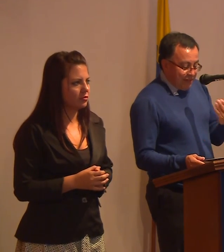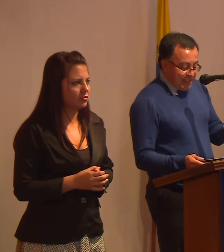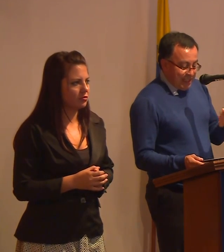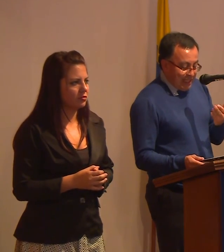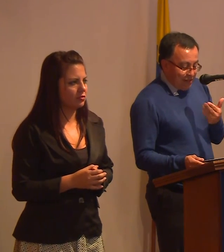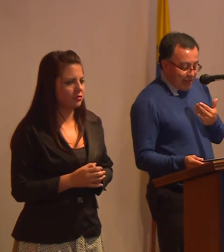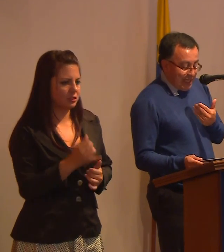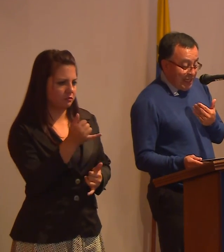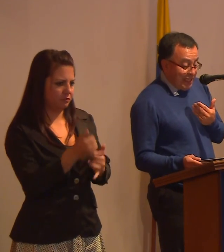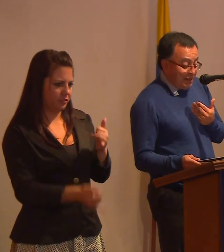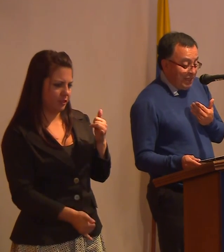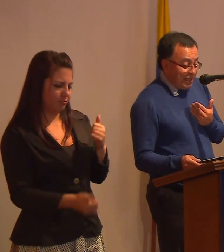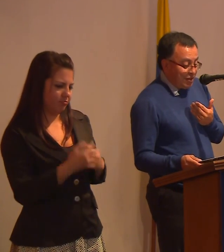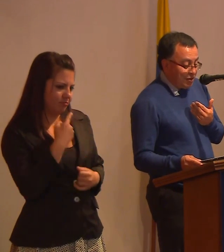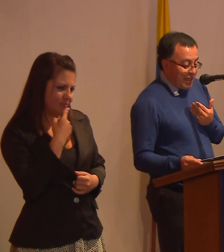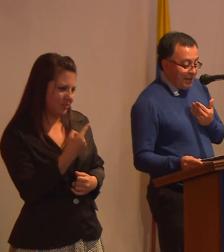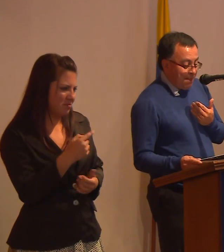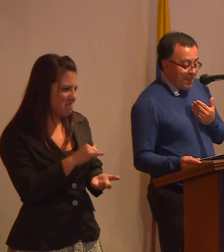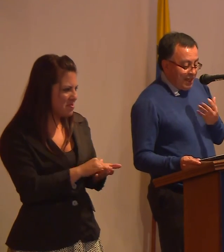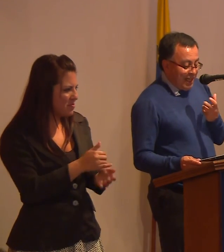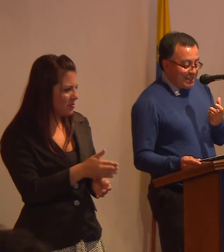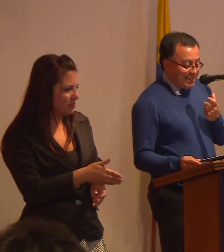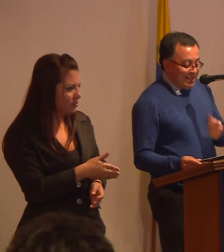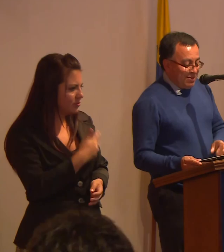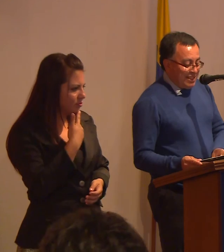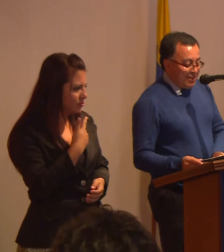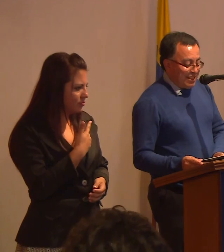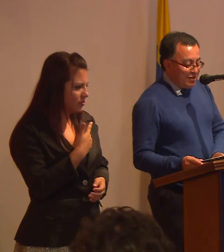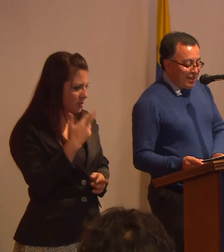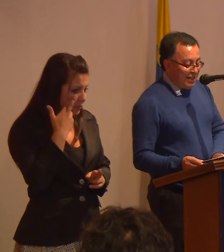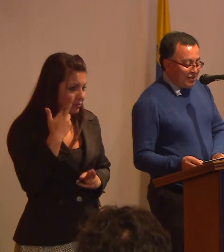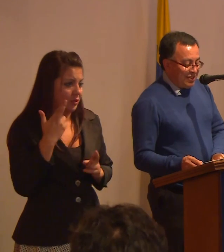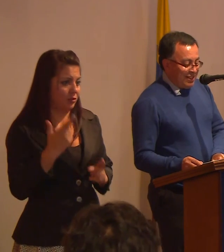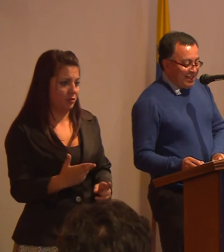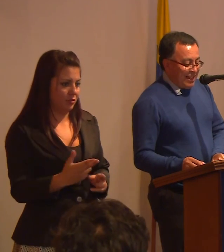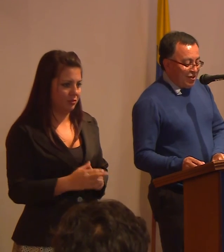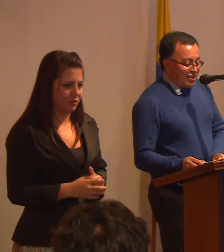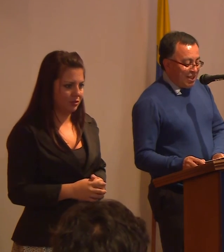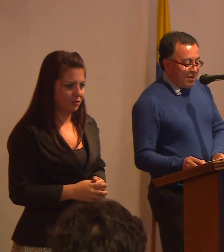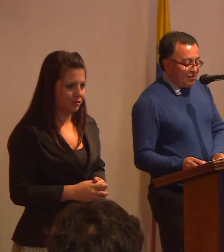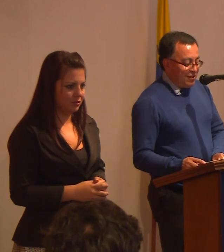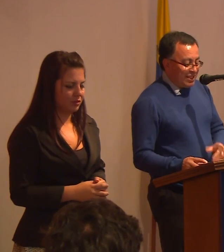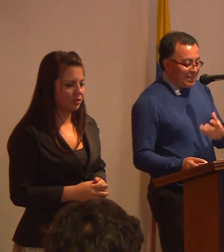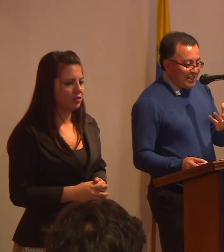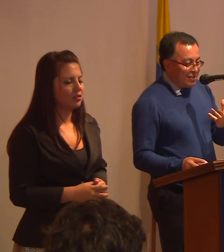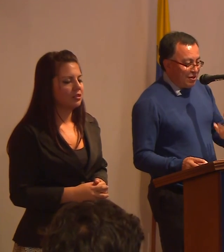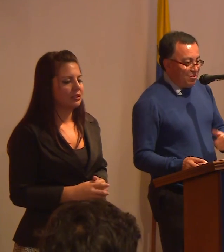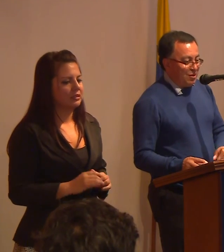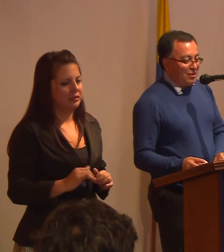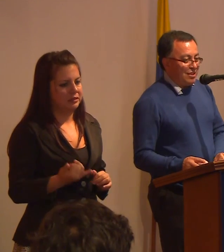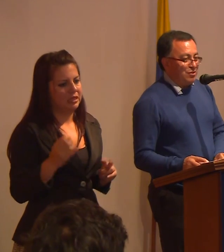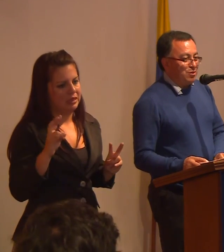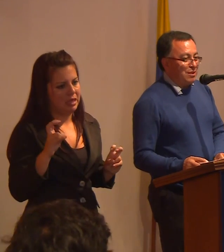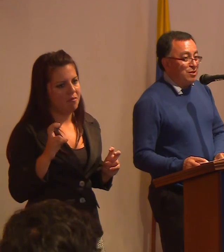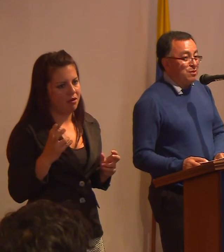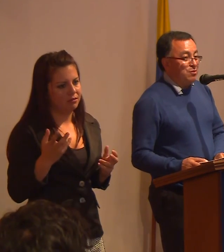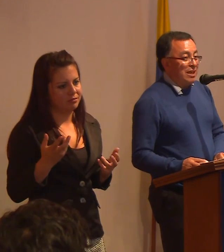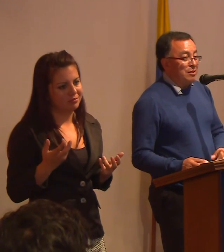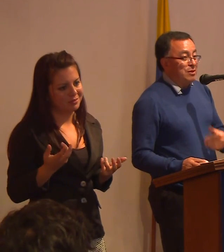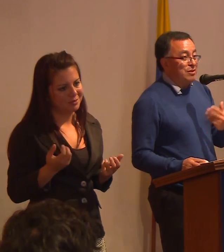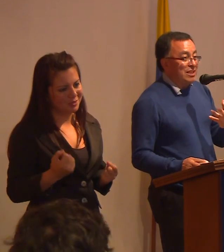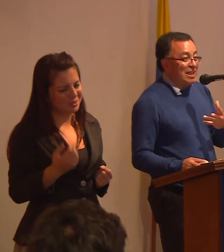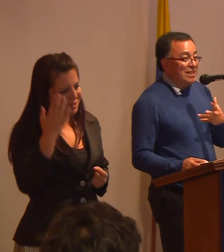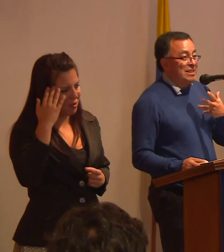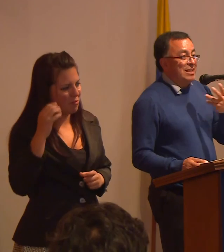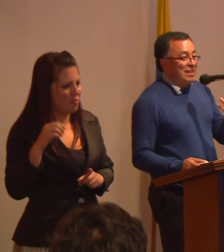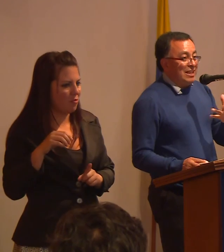quería hacer referencia a lo de la legitimidad. Yo creo que es precisamente uno de los temas fuertes dentro del mundo de los movimientos populares, de